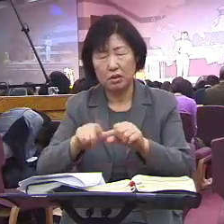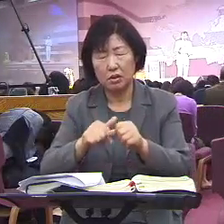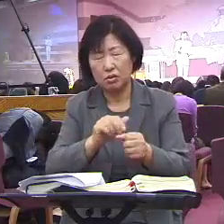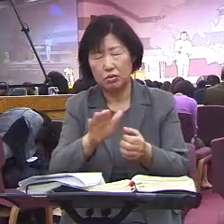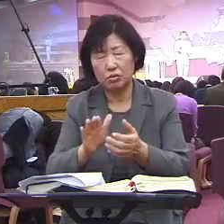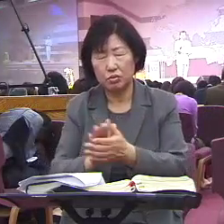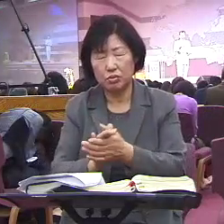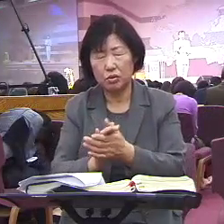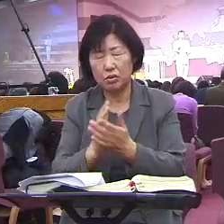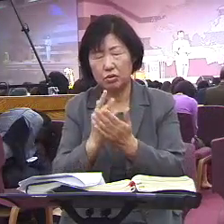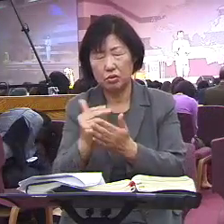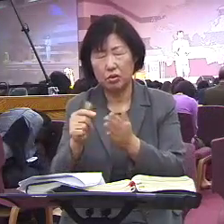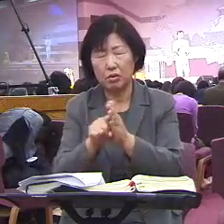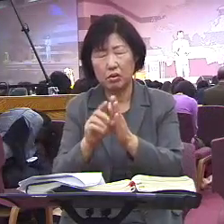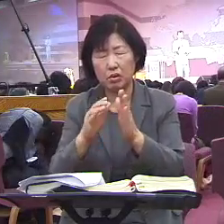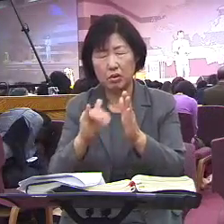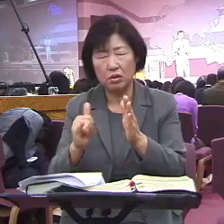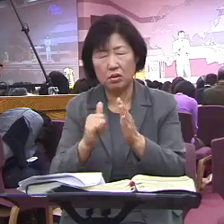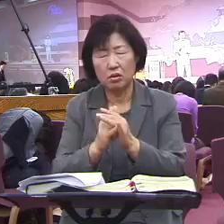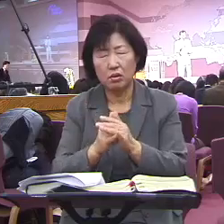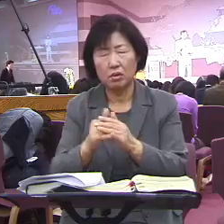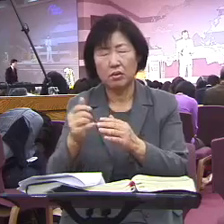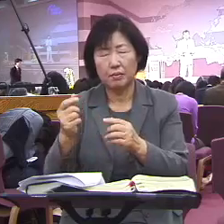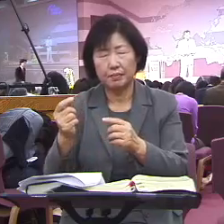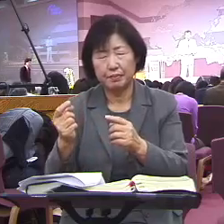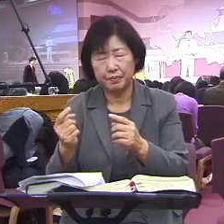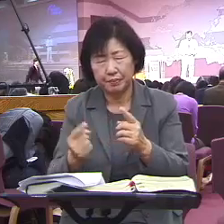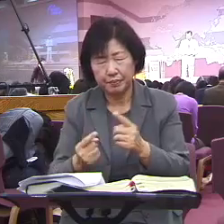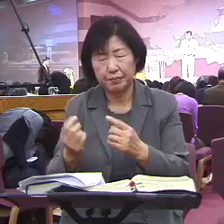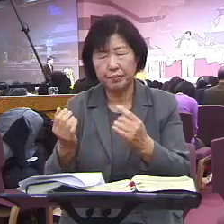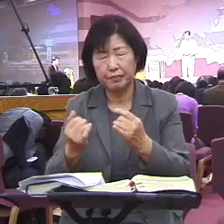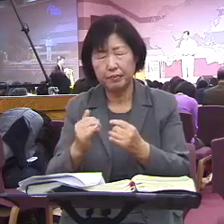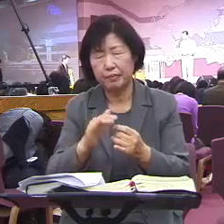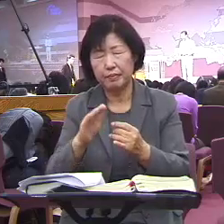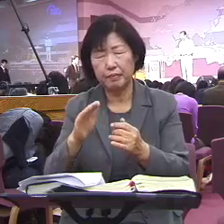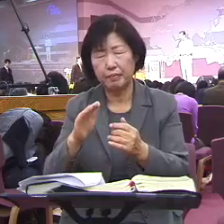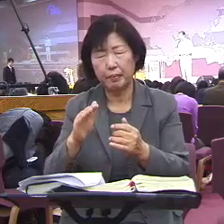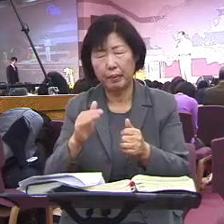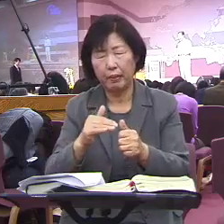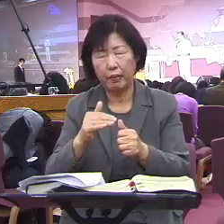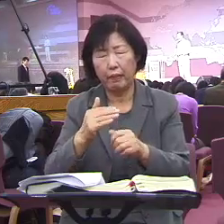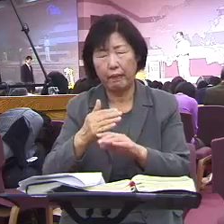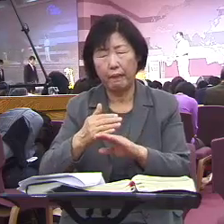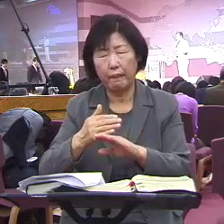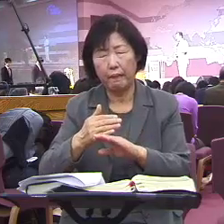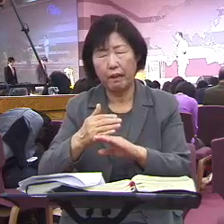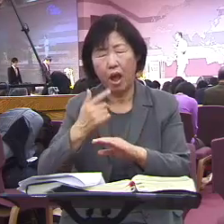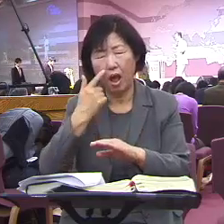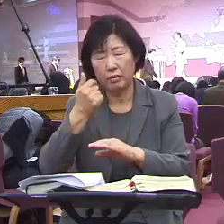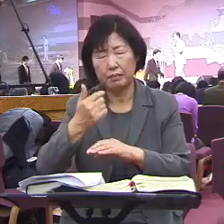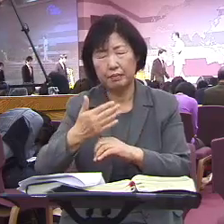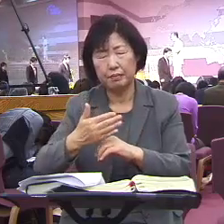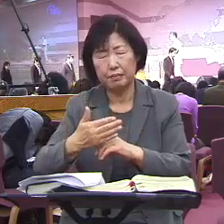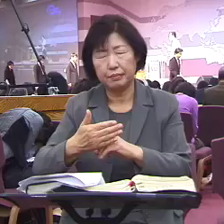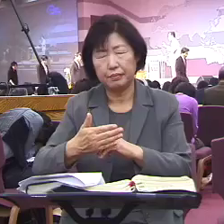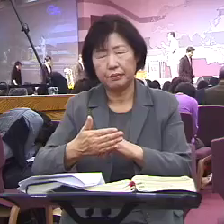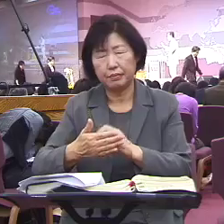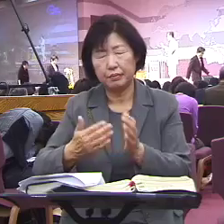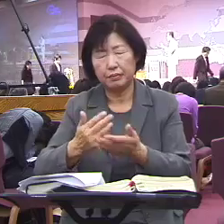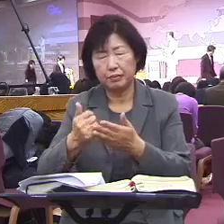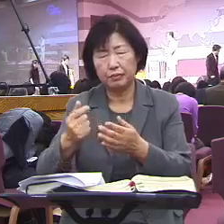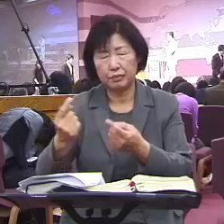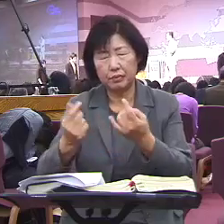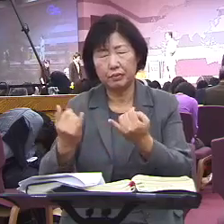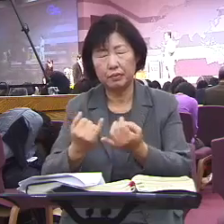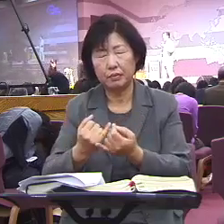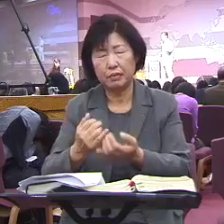우리 주님의 백성들 형제자매로 불러주신 것 감사합니다. 아버지 하나님, 이 시간에 주님을